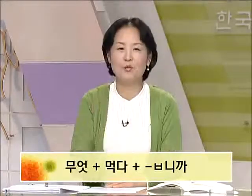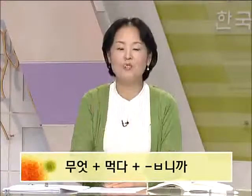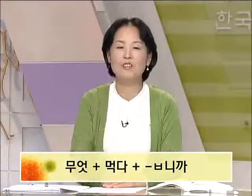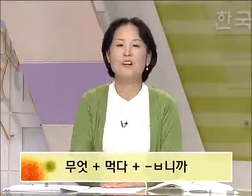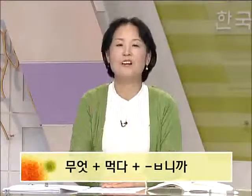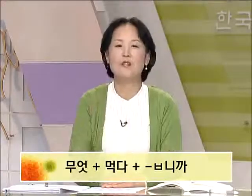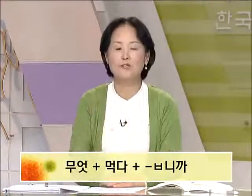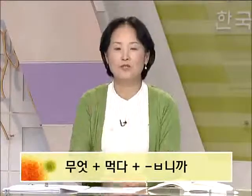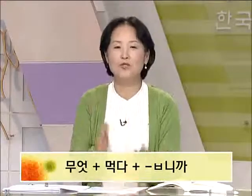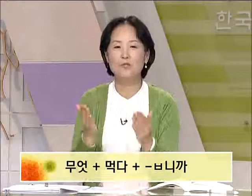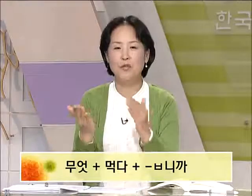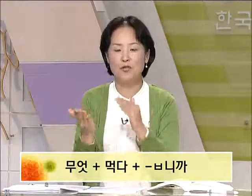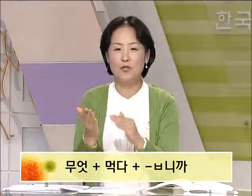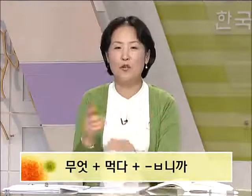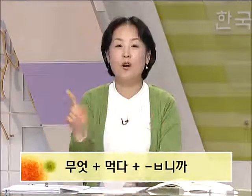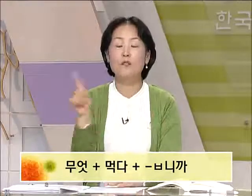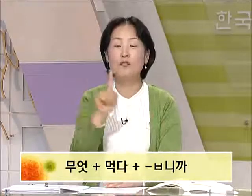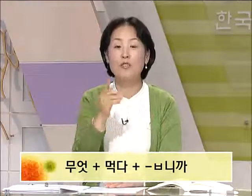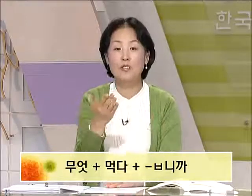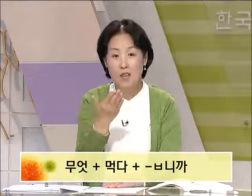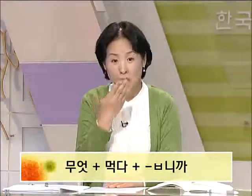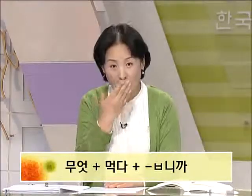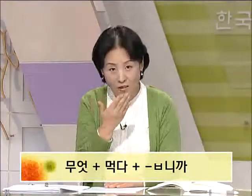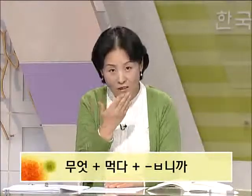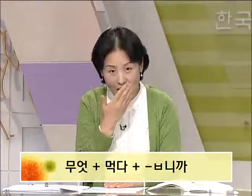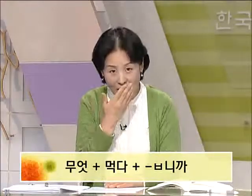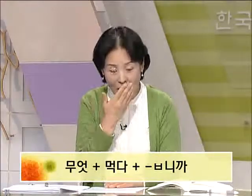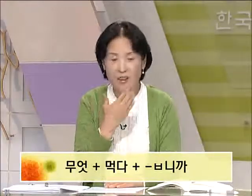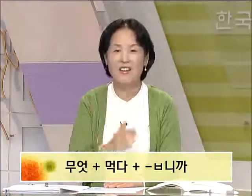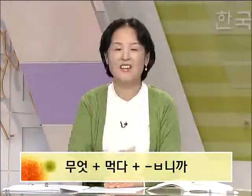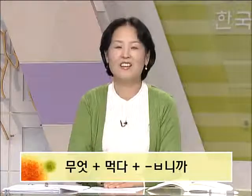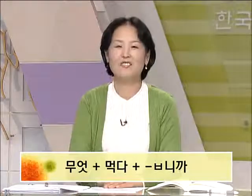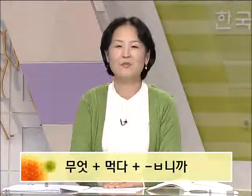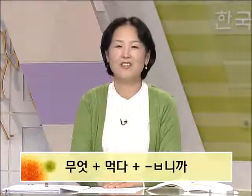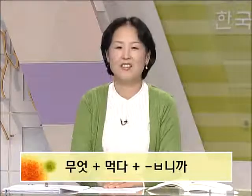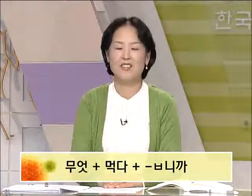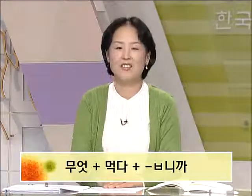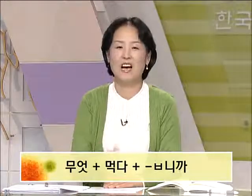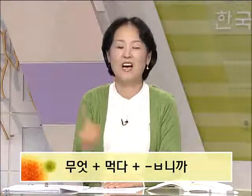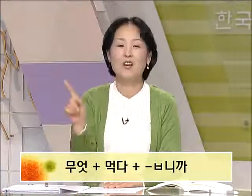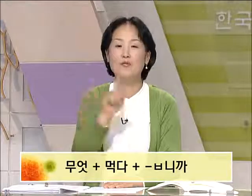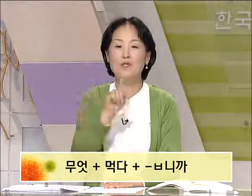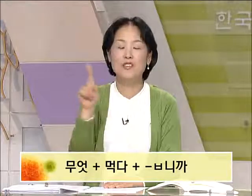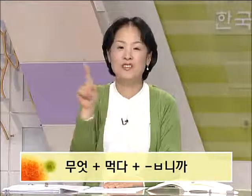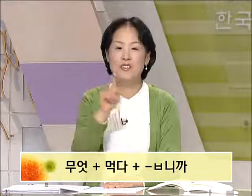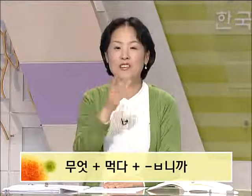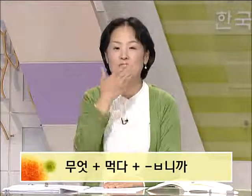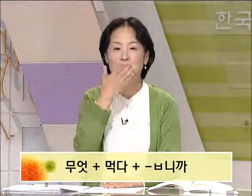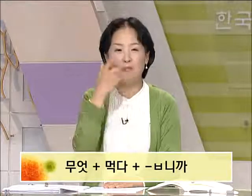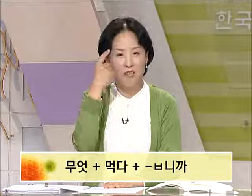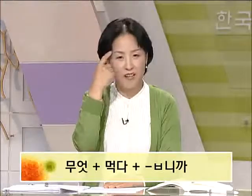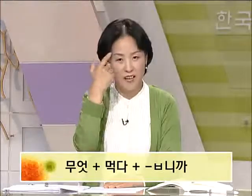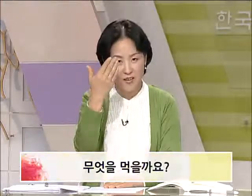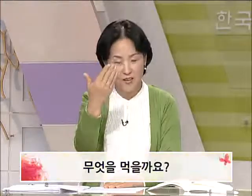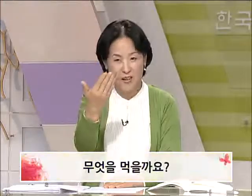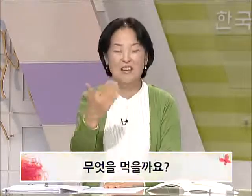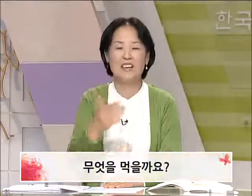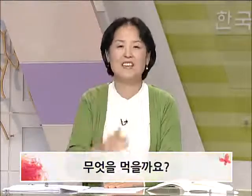또는 묻는 표정으로 무엇을 먹을까요? 이렇게 해주면 되겠죠. 자, 무엇을 먹을까요? 다시